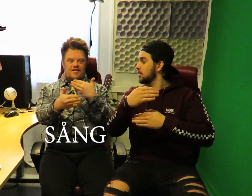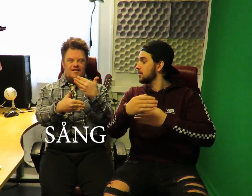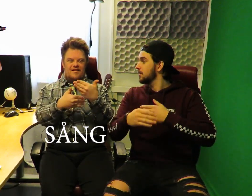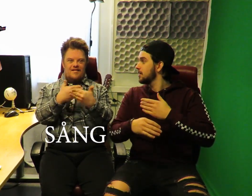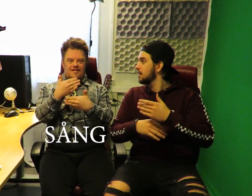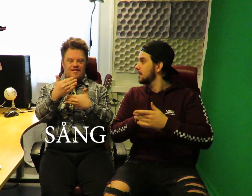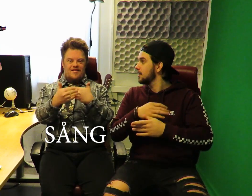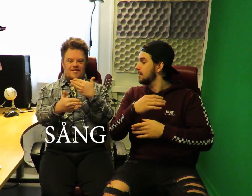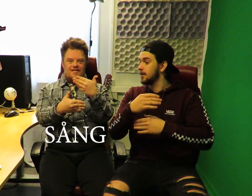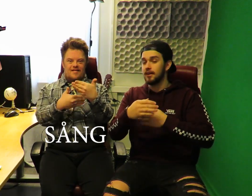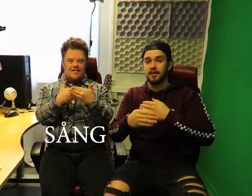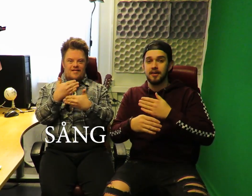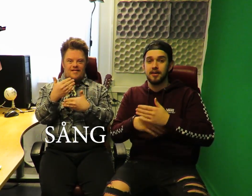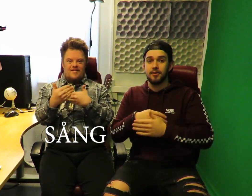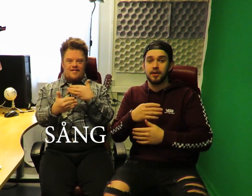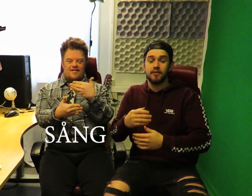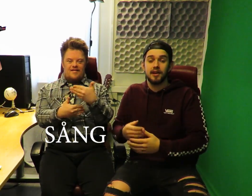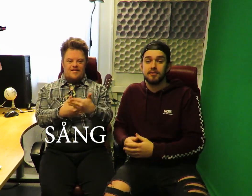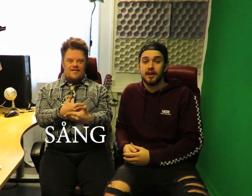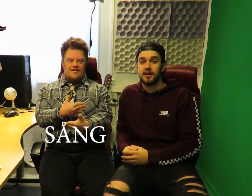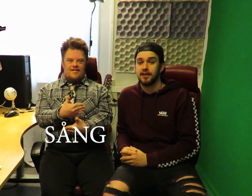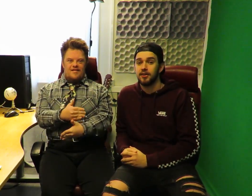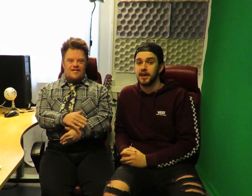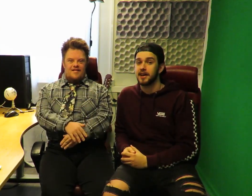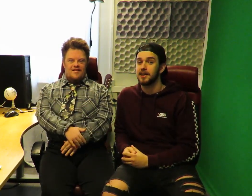Snyggt. Och det var väl allt vi hade idag egentligen.